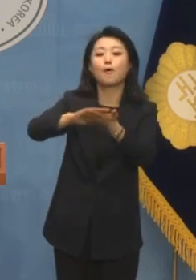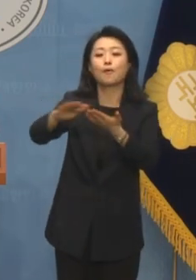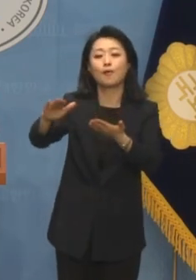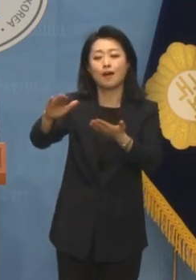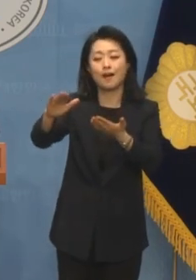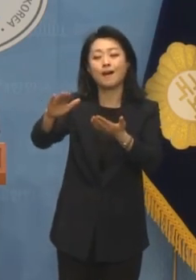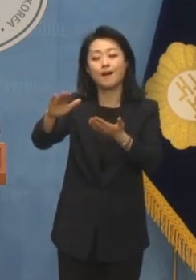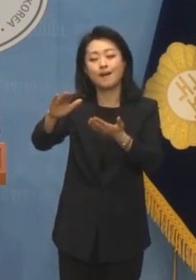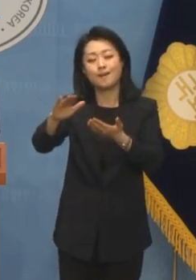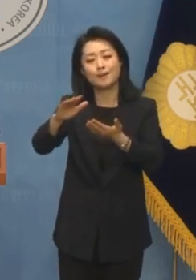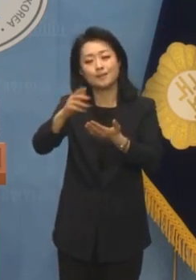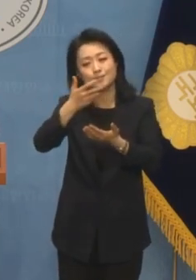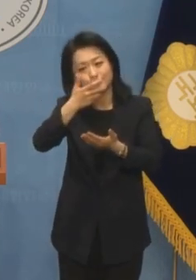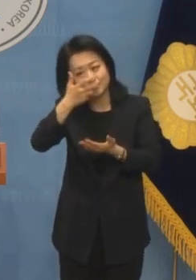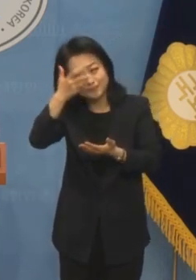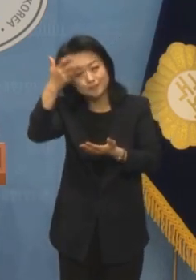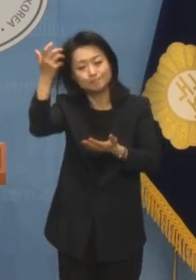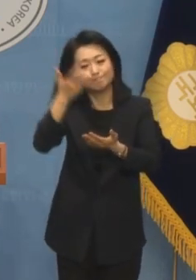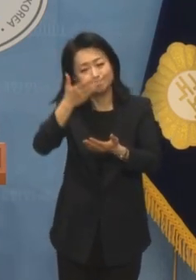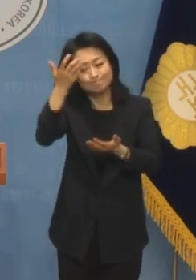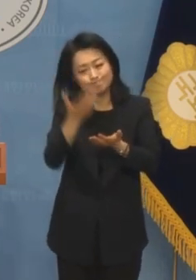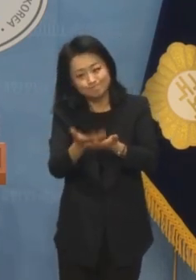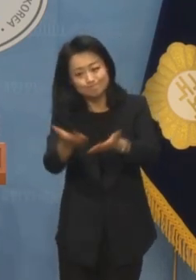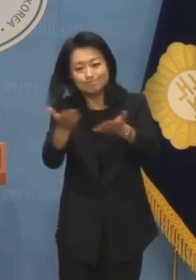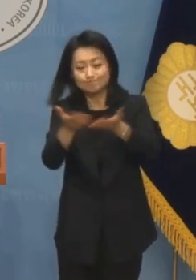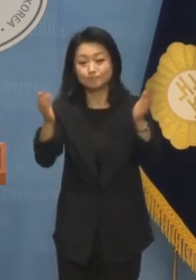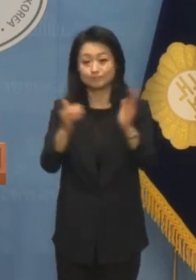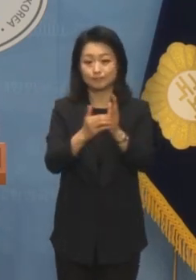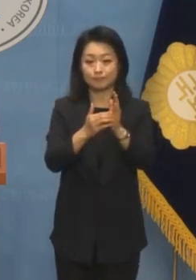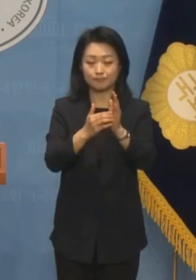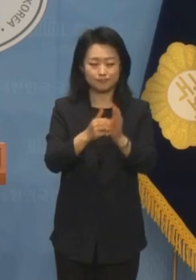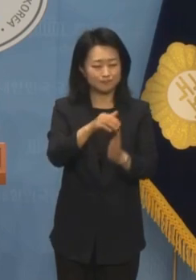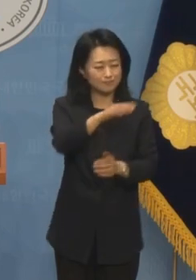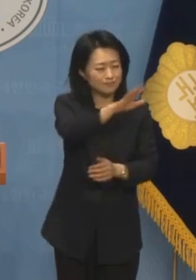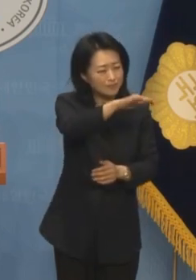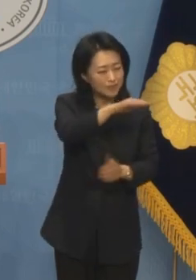기원했다고 합니다. 세계 평화 이전에 우리